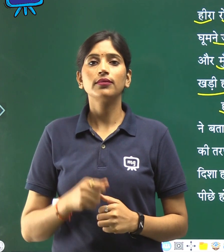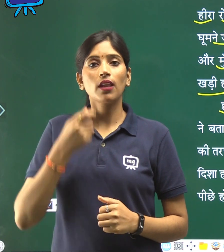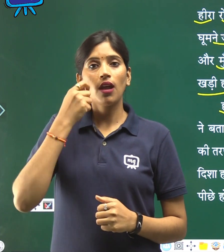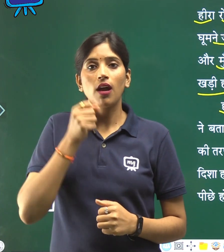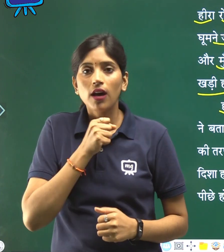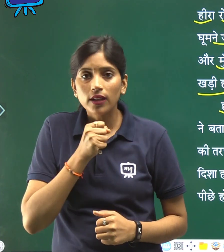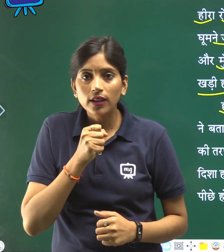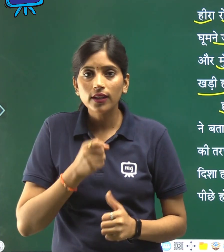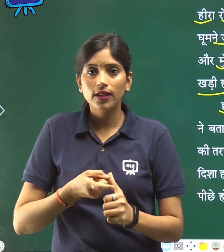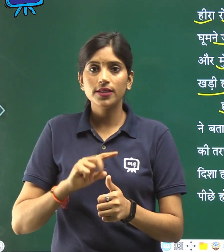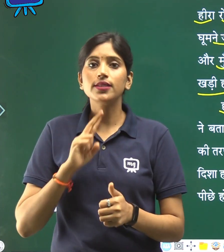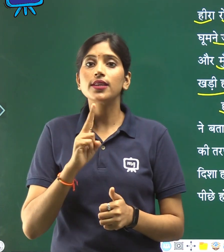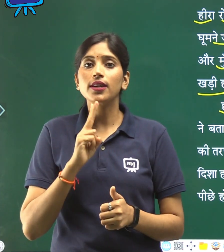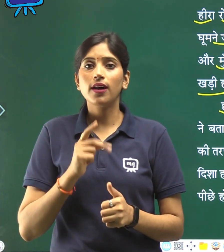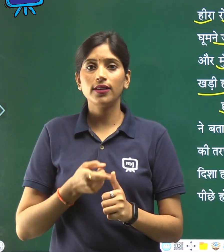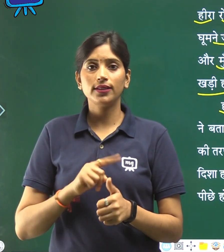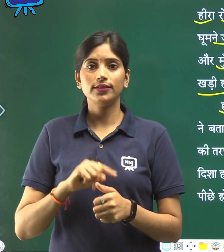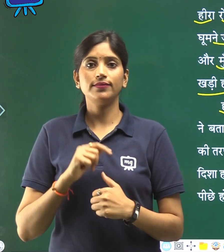दादाजी से कहा कि